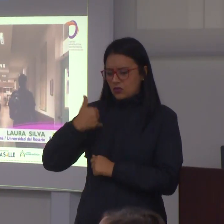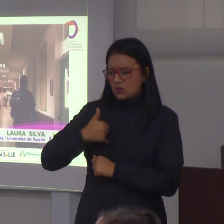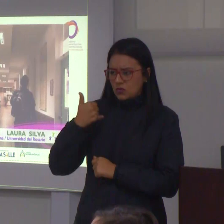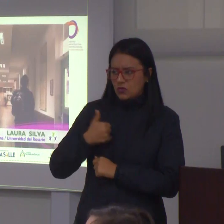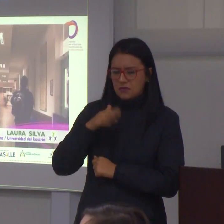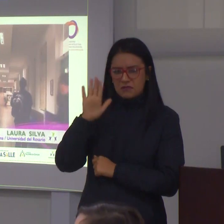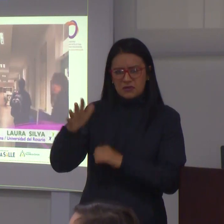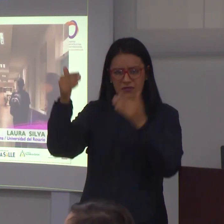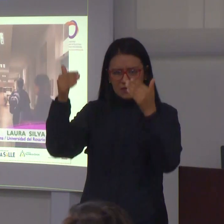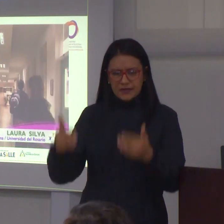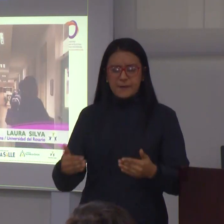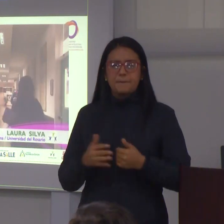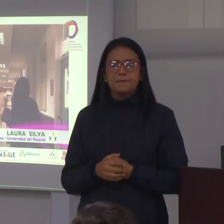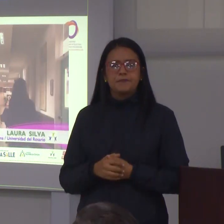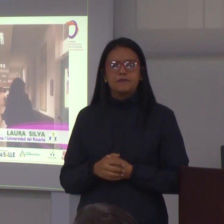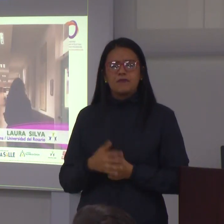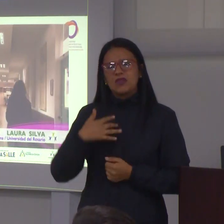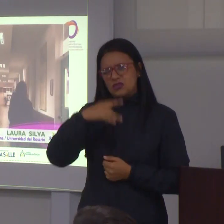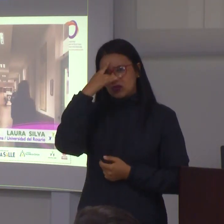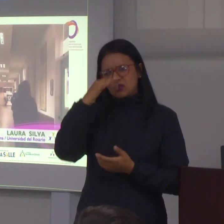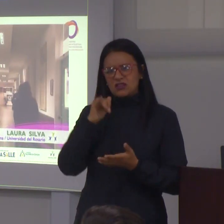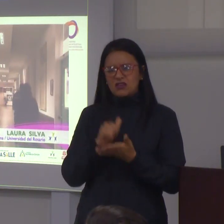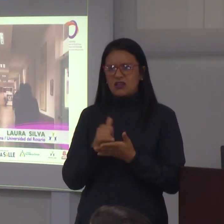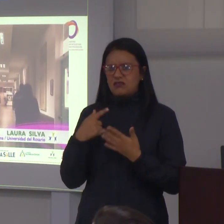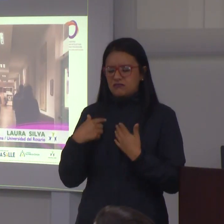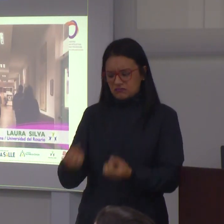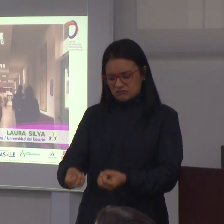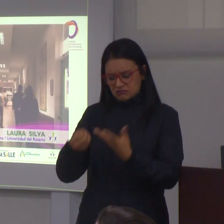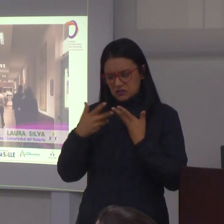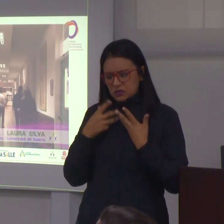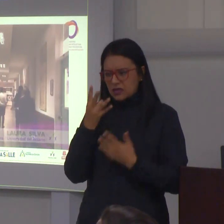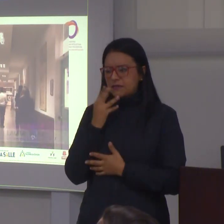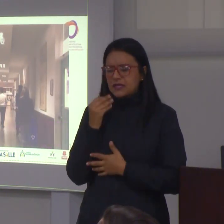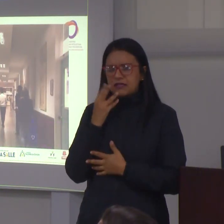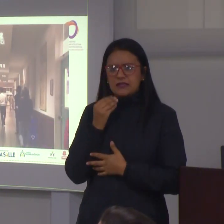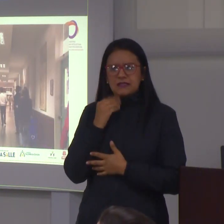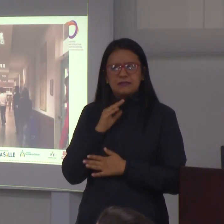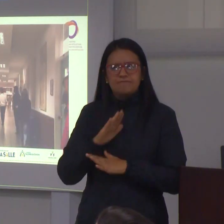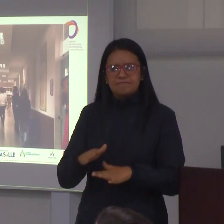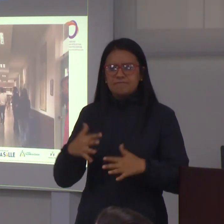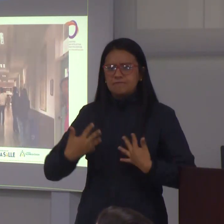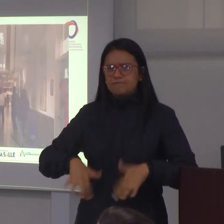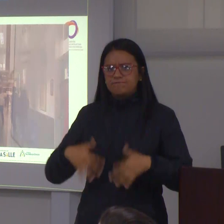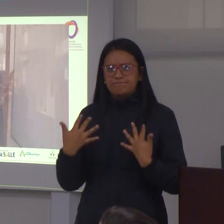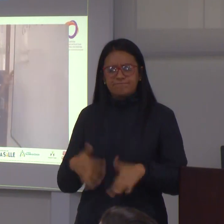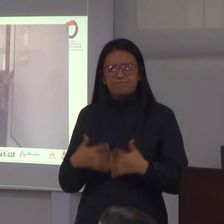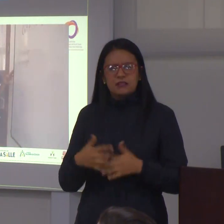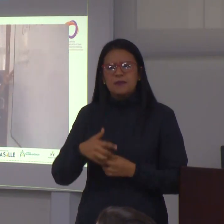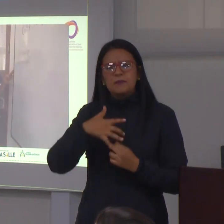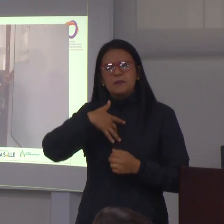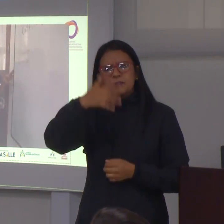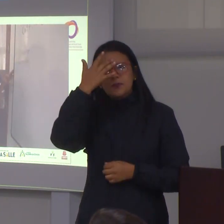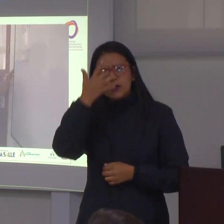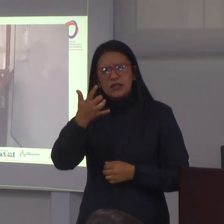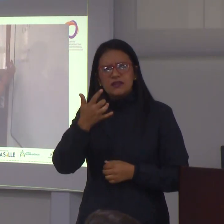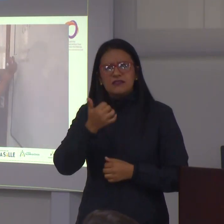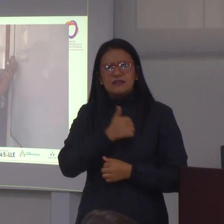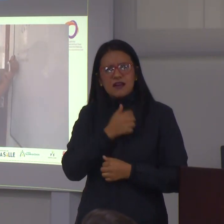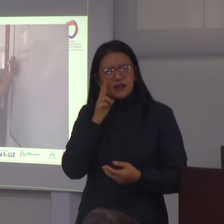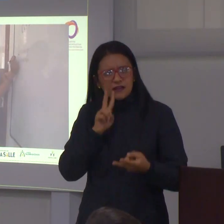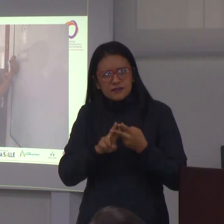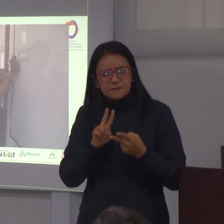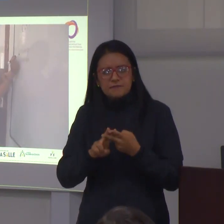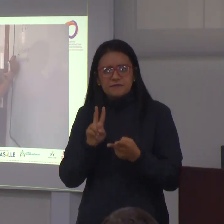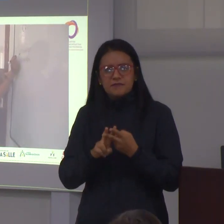con esta conducción. Yo creo que a mí me aporta una experiencia gratificante porque uno conoce